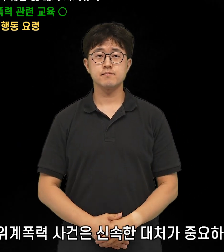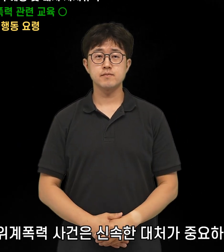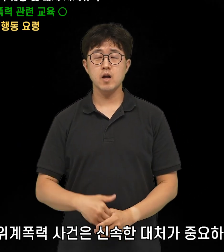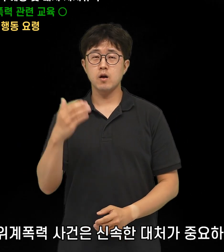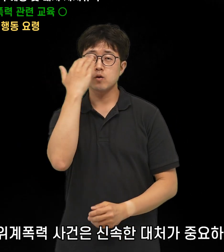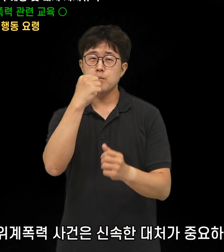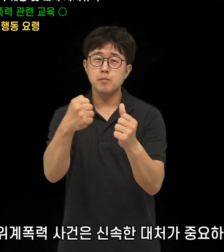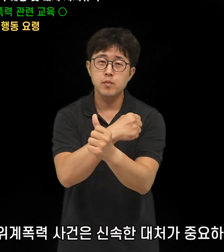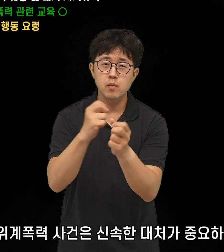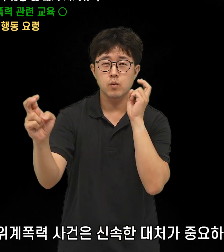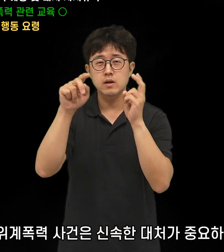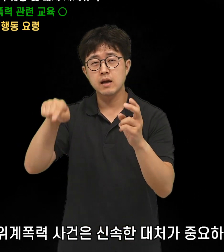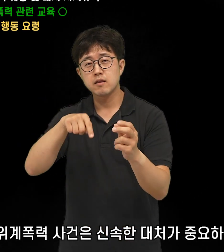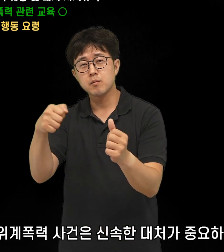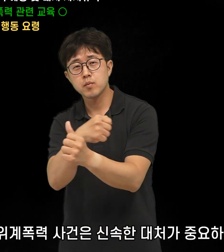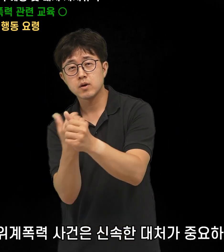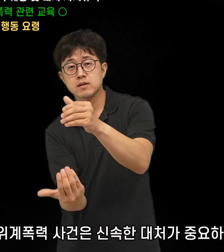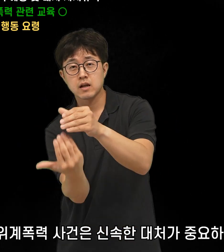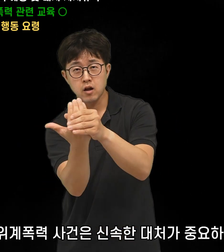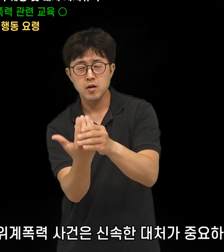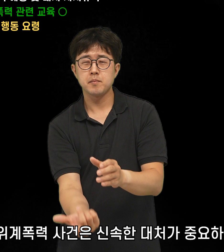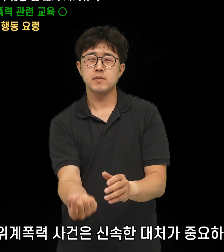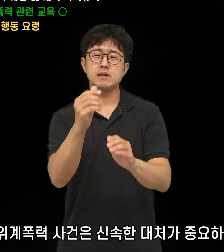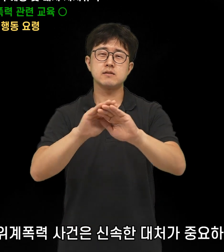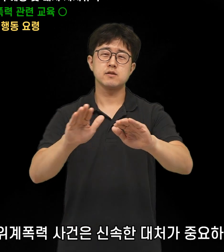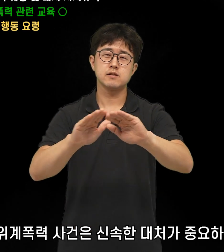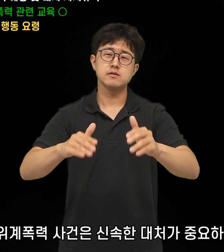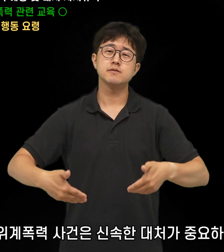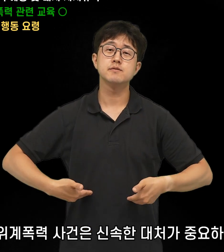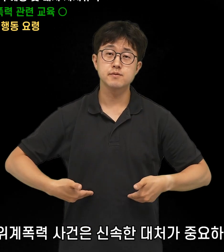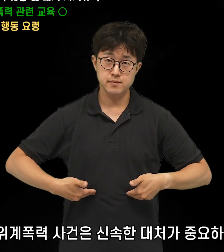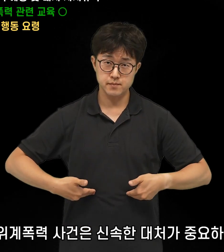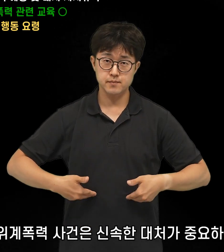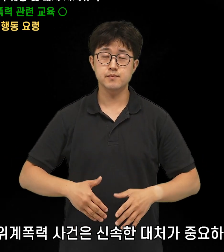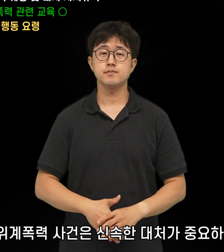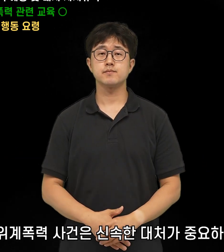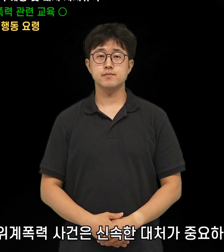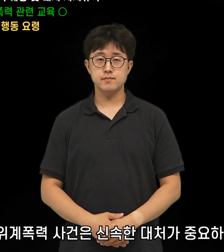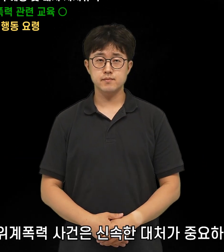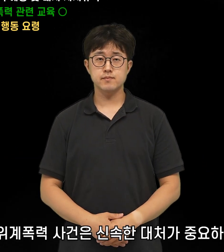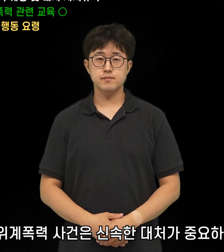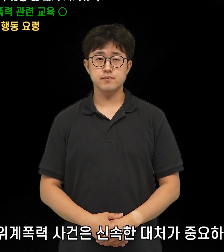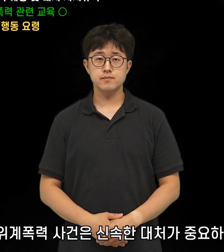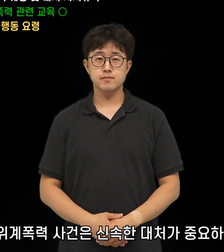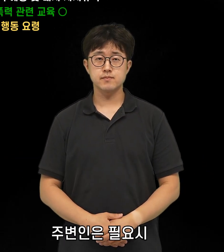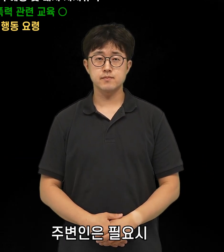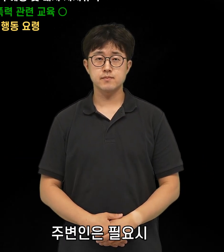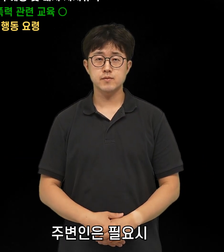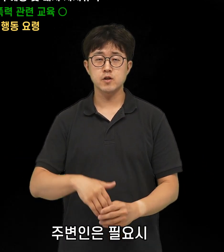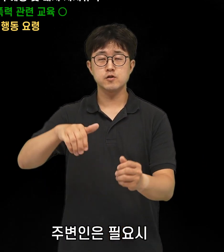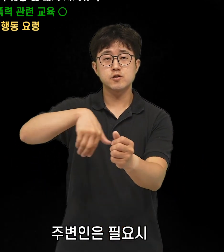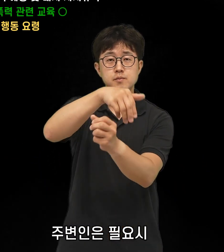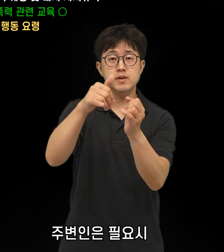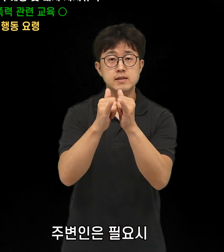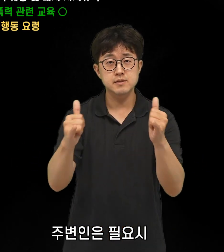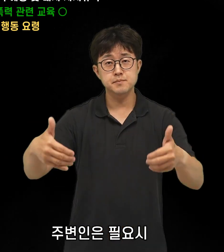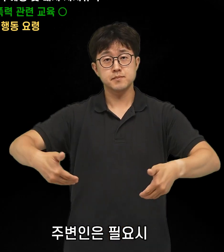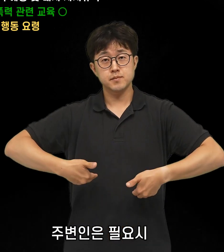성폭력, 위계폭력 사건은 신속한 대처가 중요하므로 주변인은 필요시